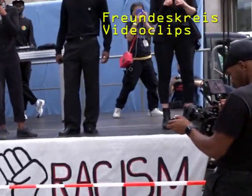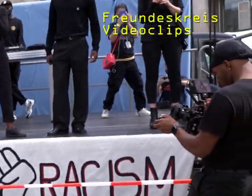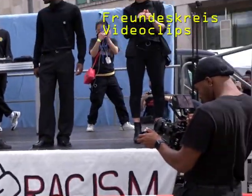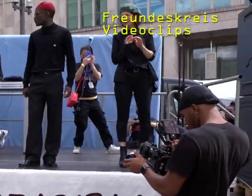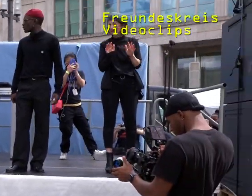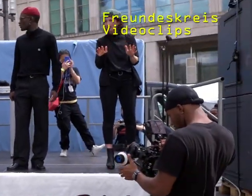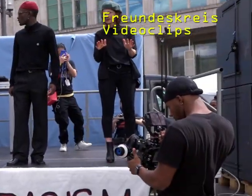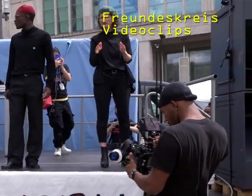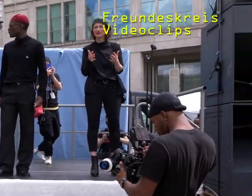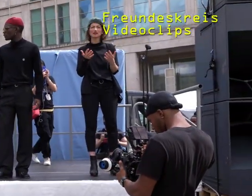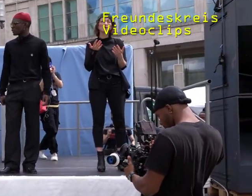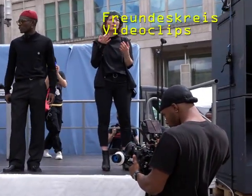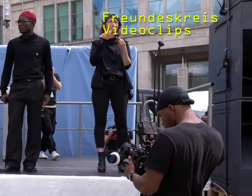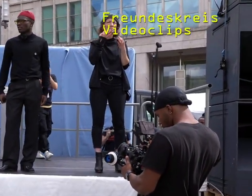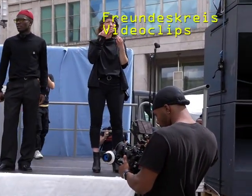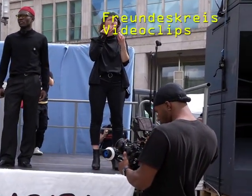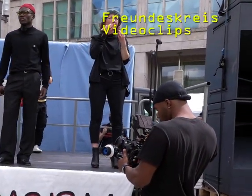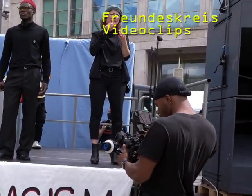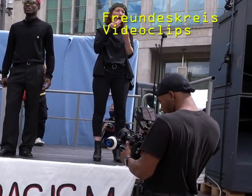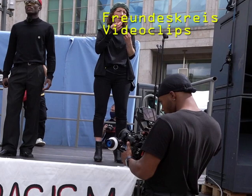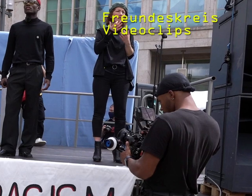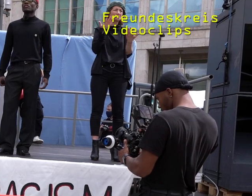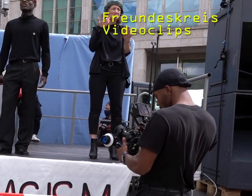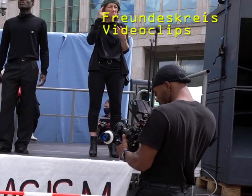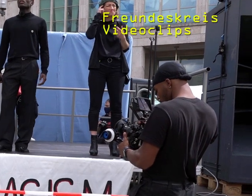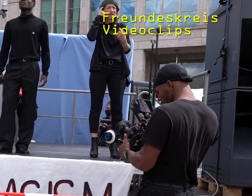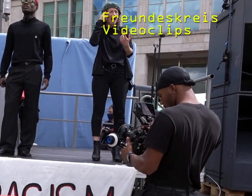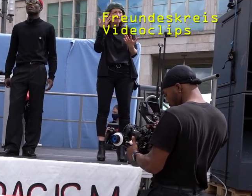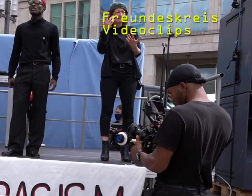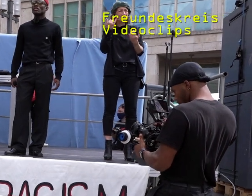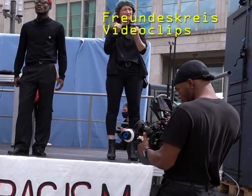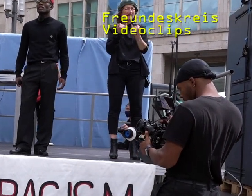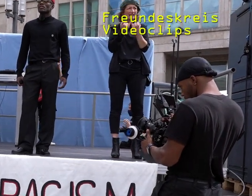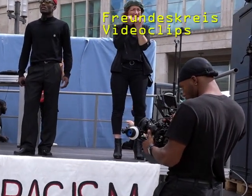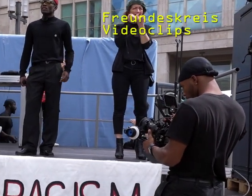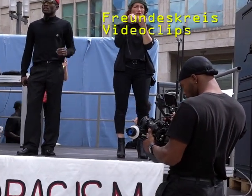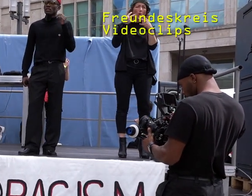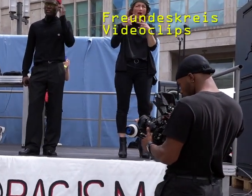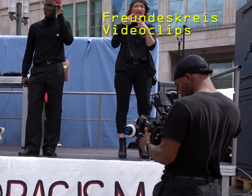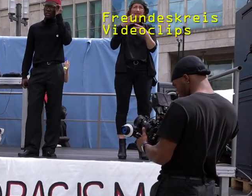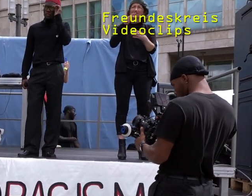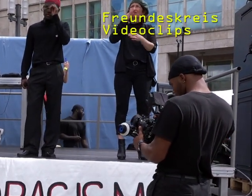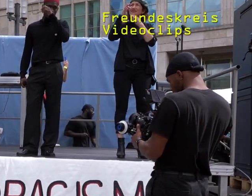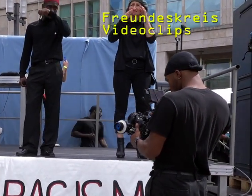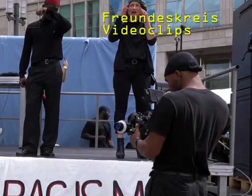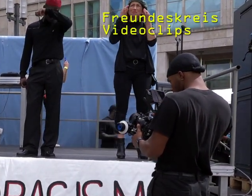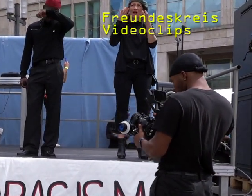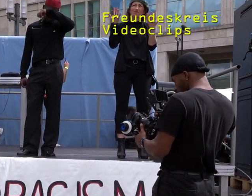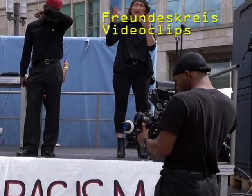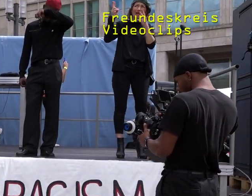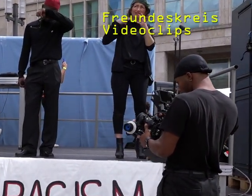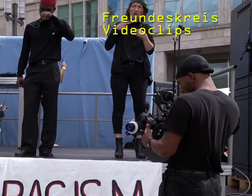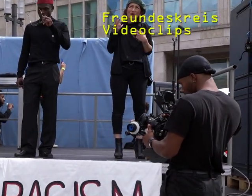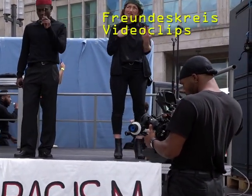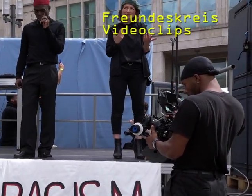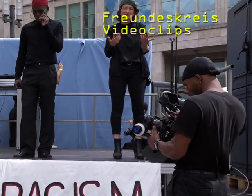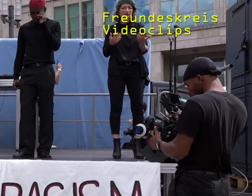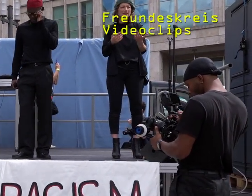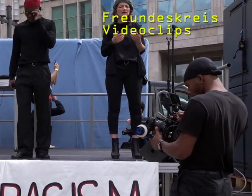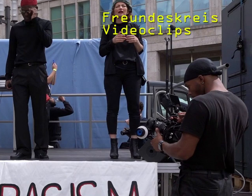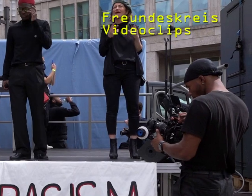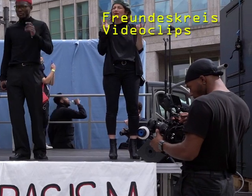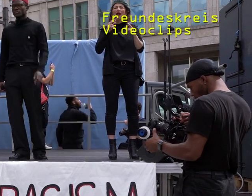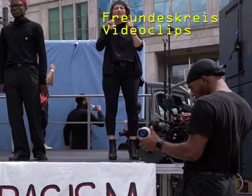den Rat, Ratschläge von euren Eltern, euren Onkels und Tanten, all denen, die euch irgendwie